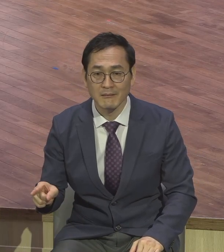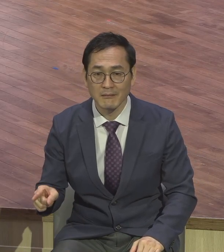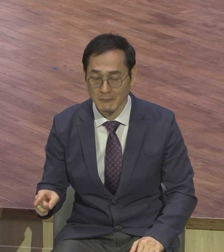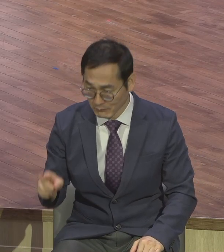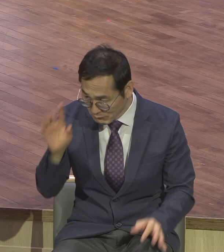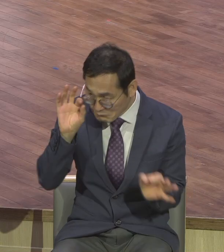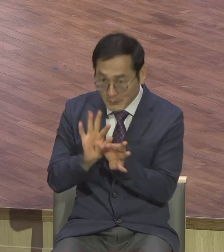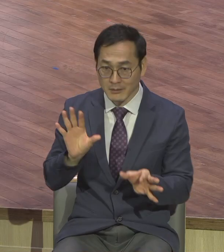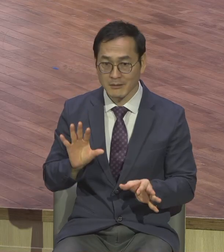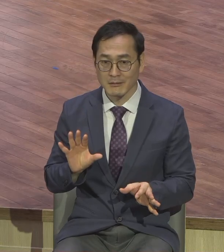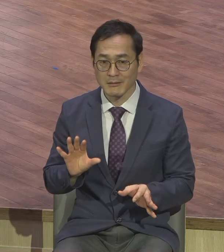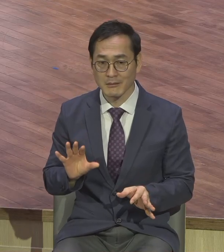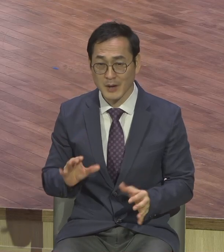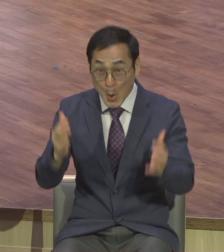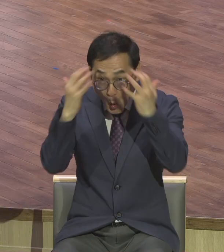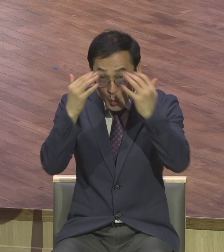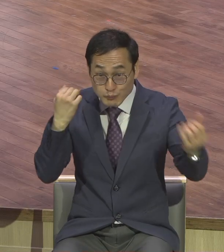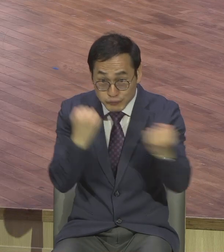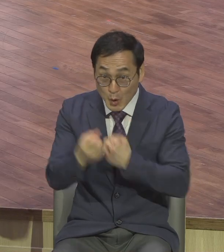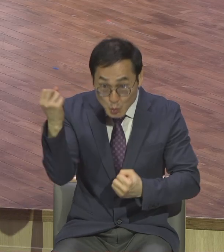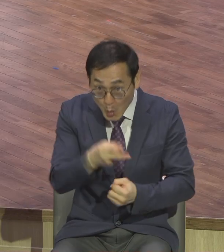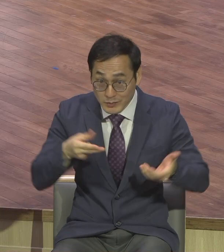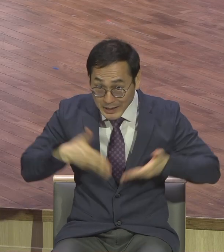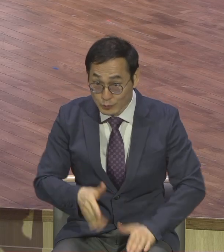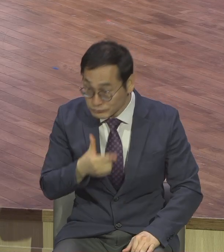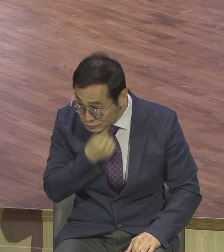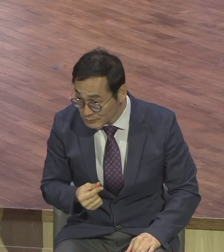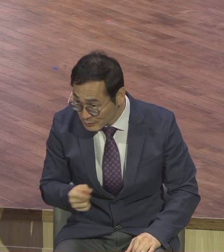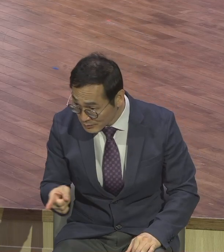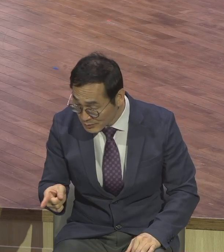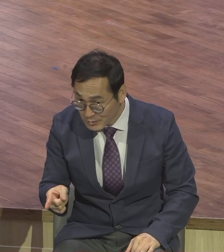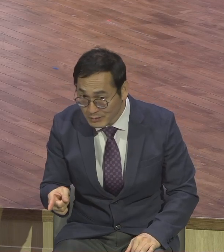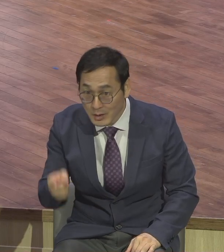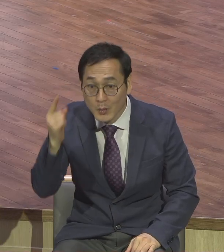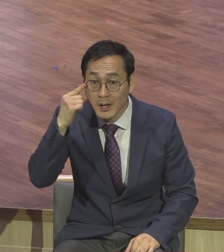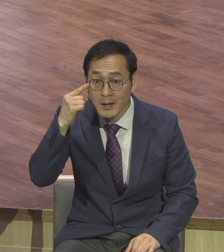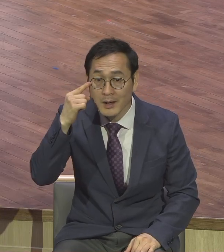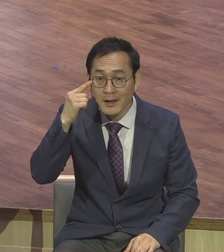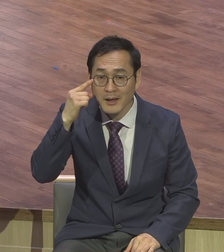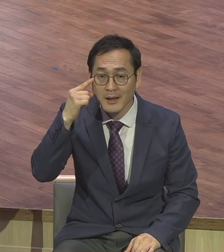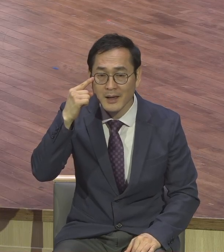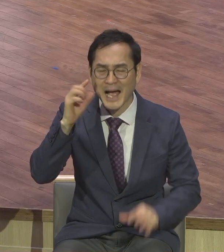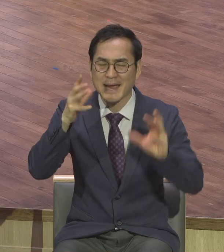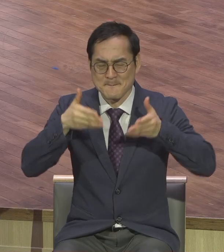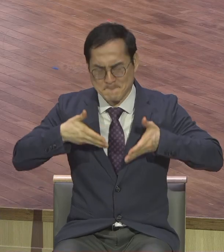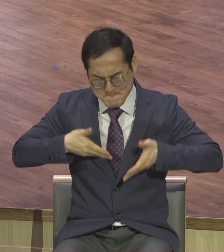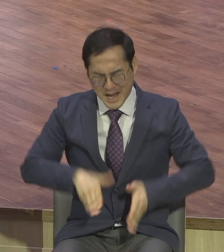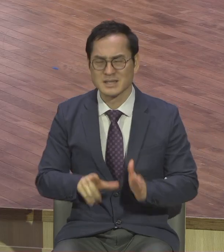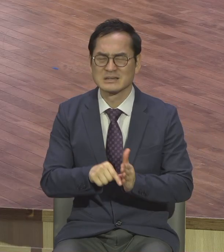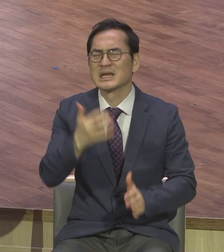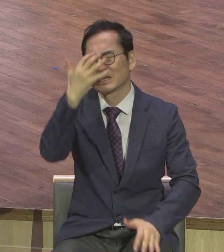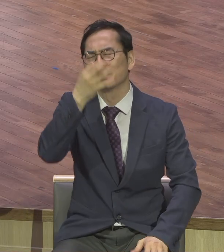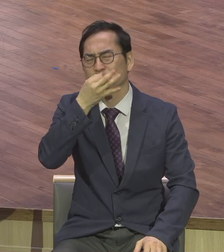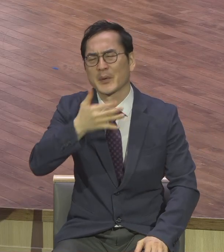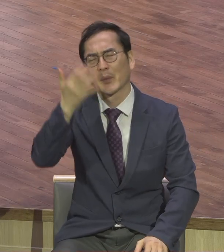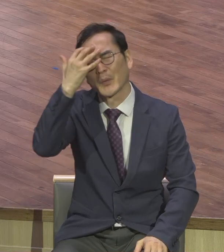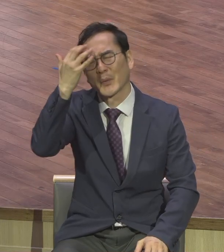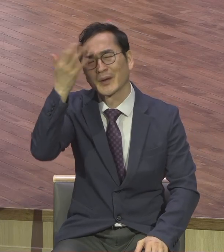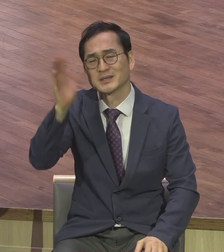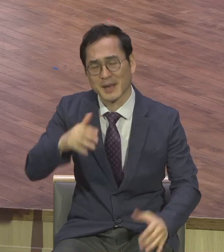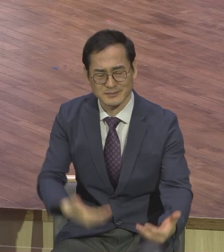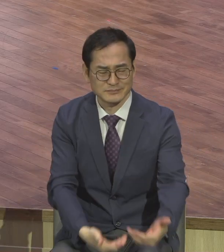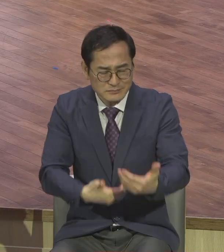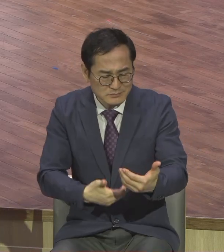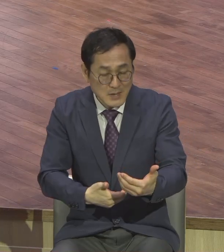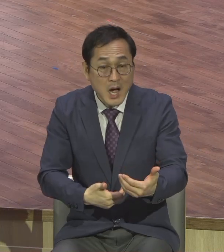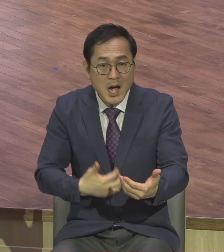왜 그렇게 고통스러운 아이를 또 낳으려 하느냐. 아이 낳을 때는 고통스럽지만 그 아이가 주는